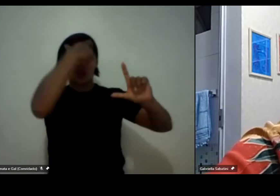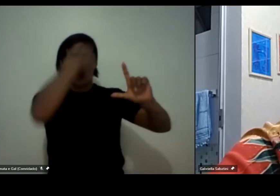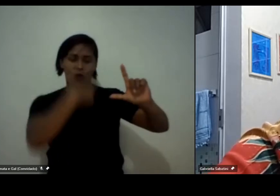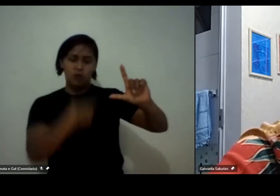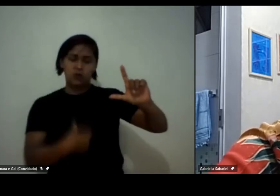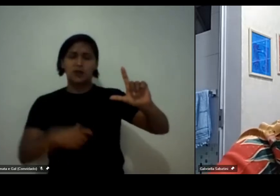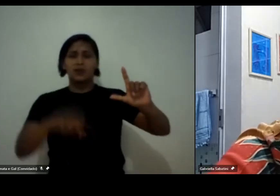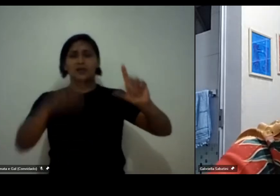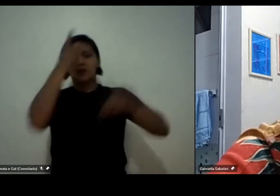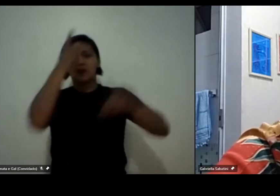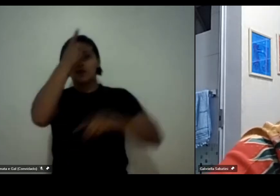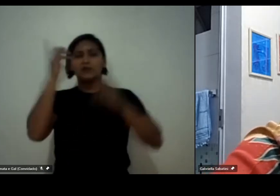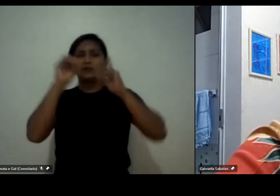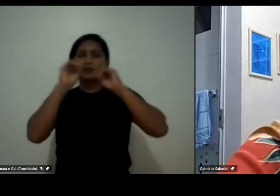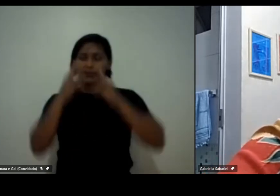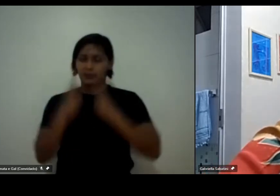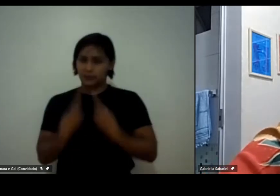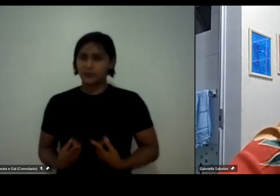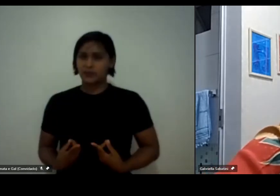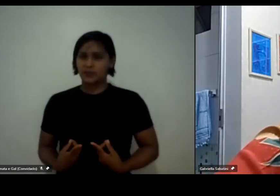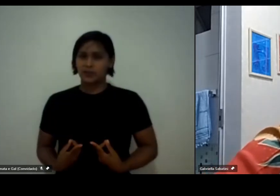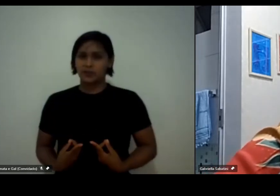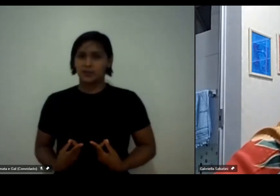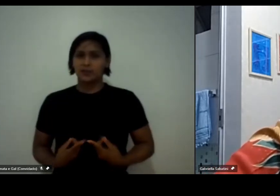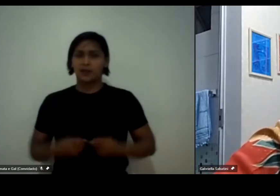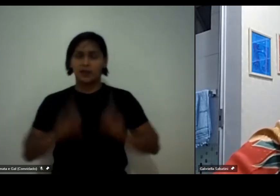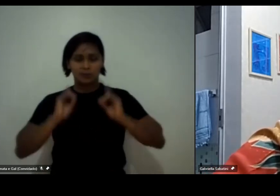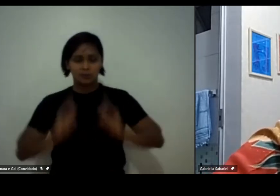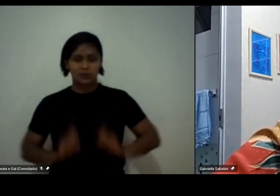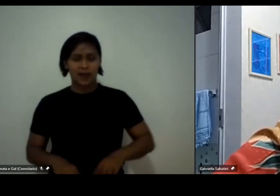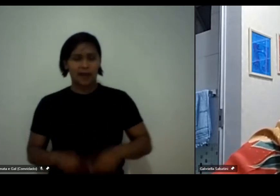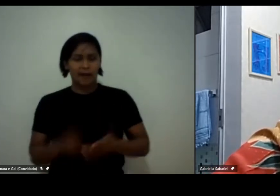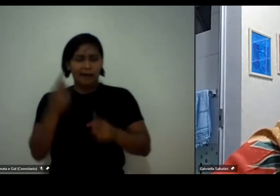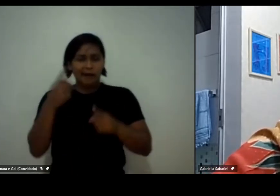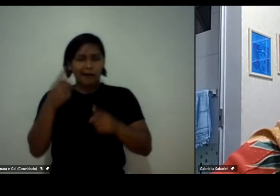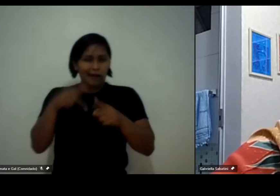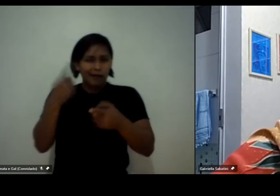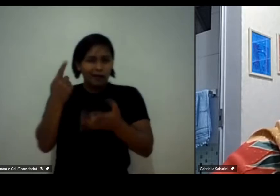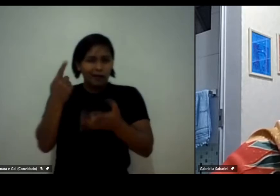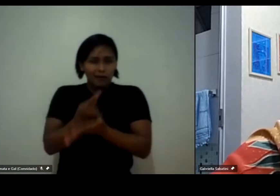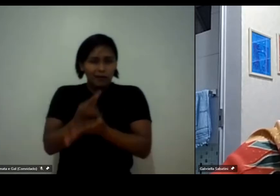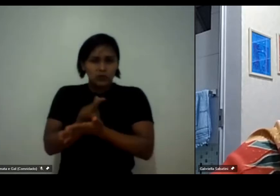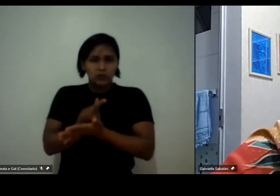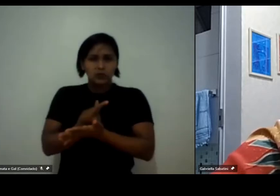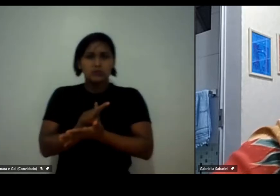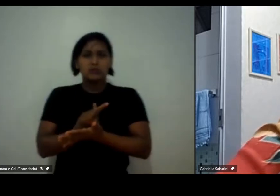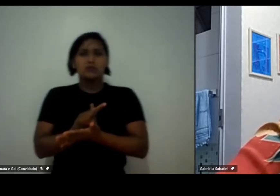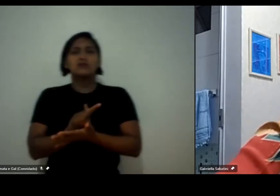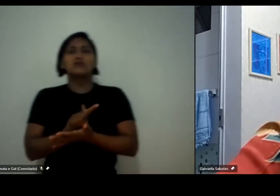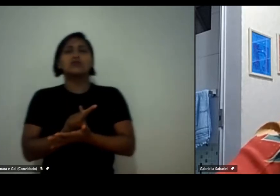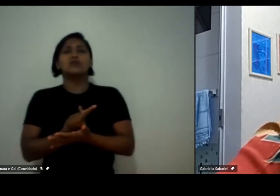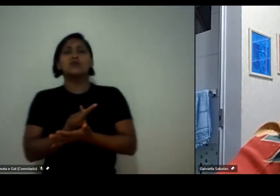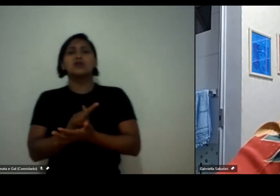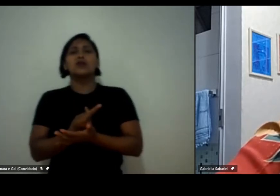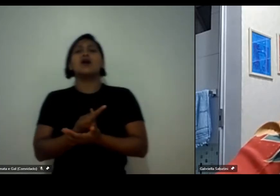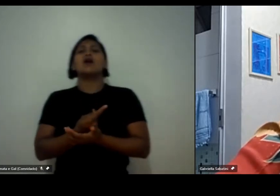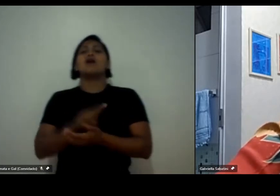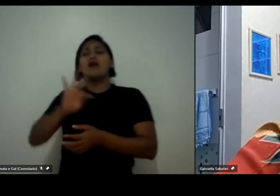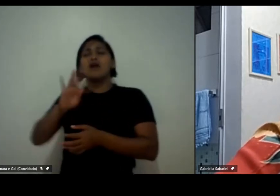com deficiência. Citação direta. Defeitos. Não aparentes como gaguice, daltonismo,